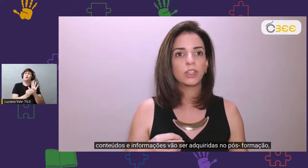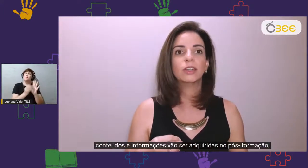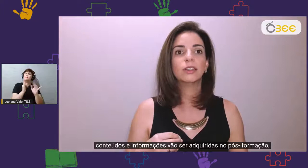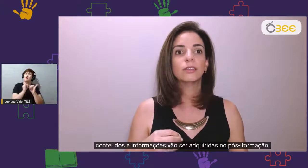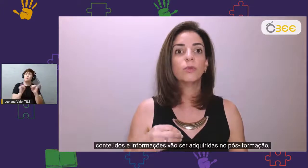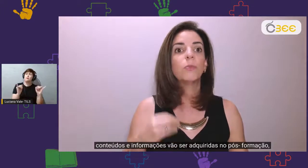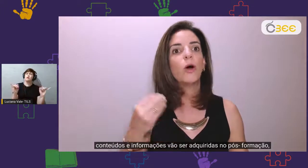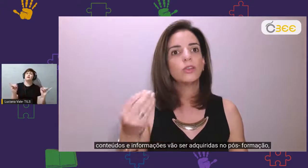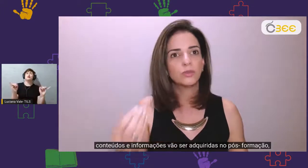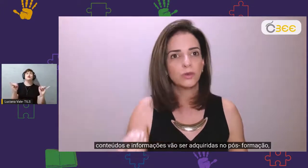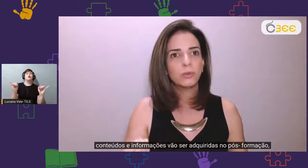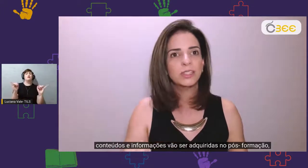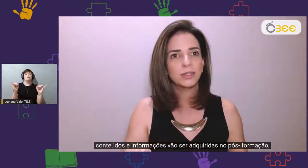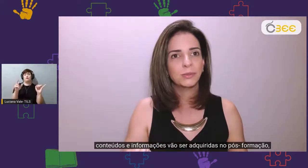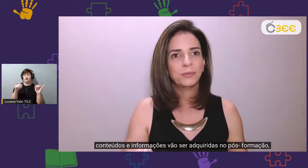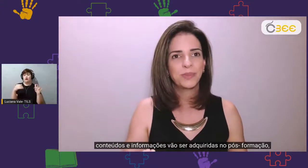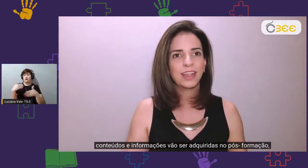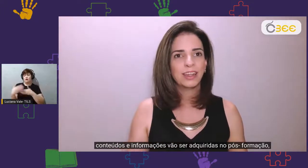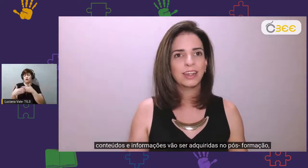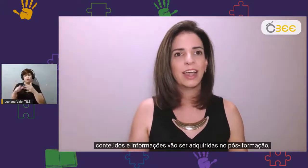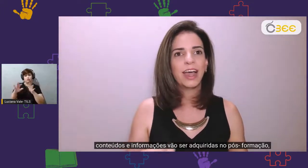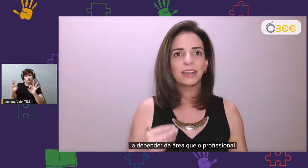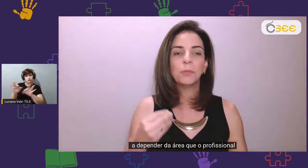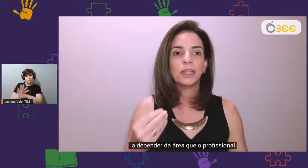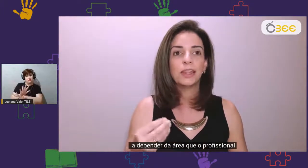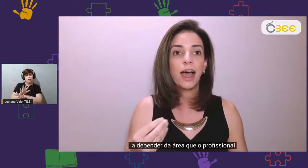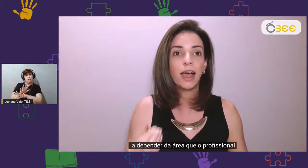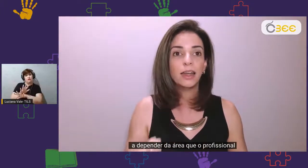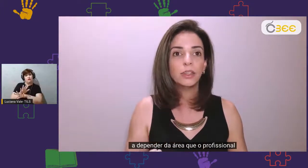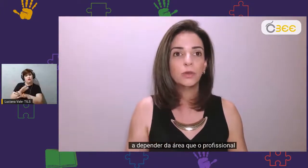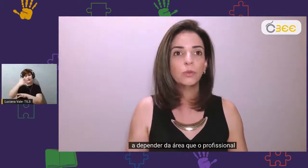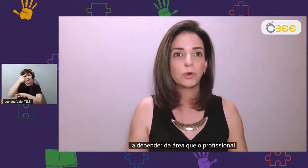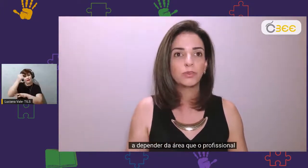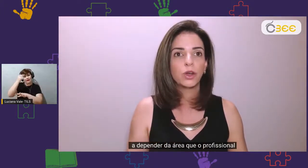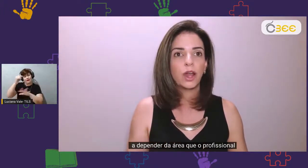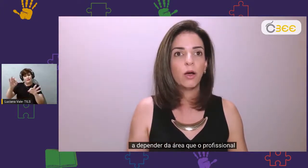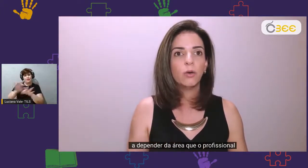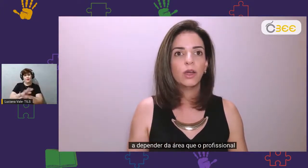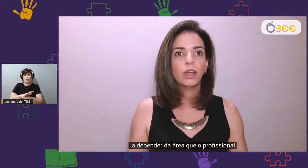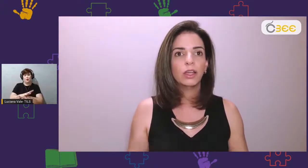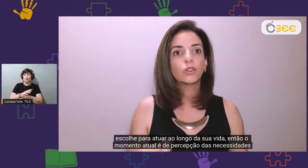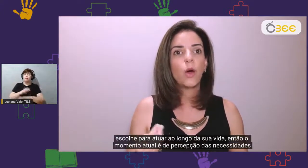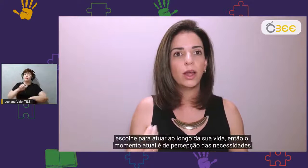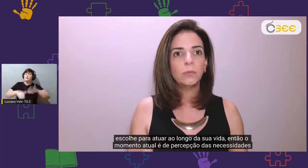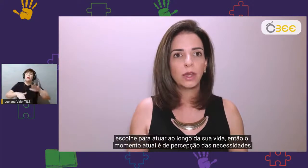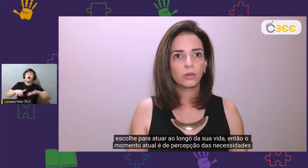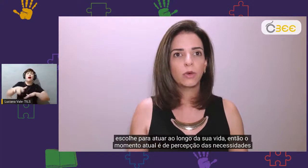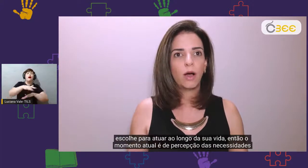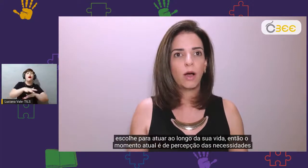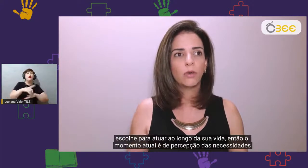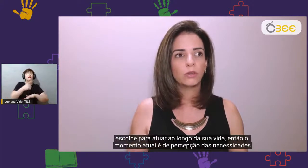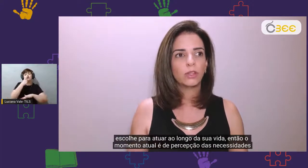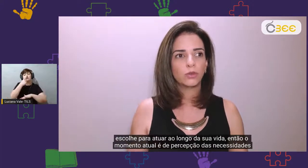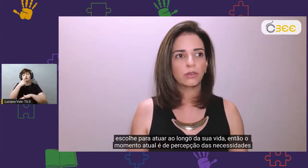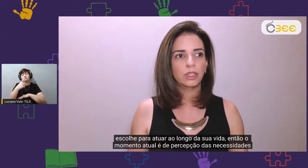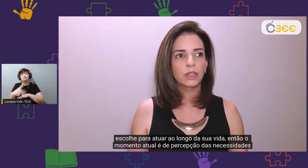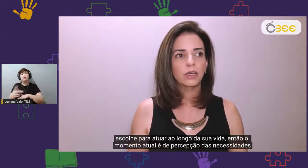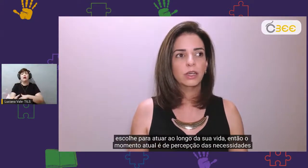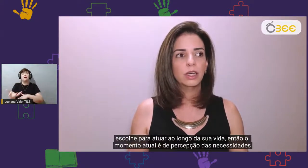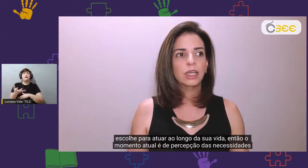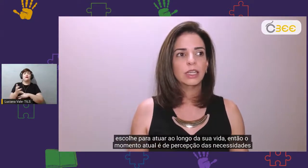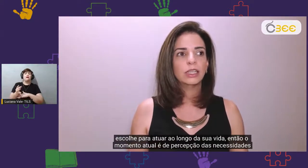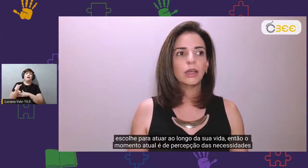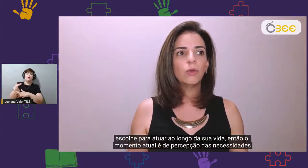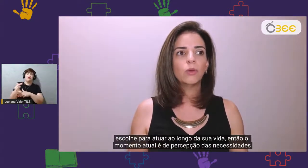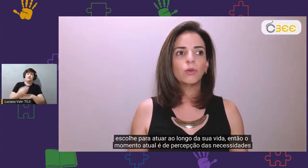vão ser adquiridas no pós-formação, né? A depender da área que o profissional escolhe para atuar ao longo da sua